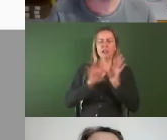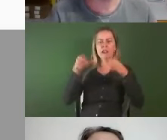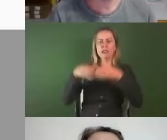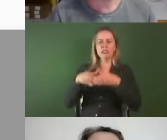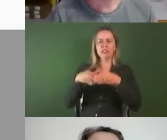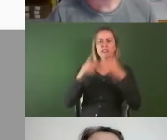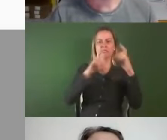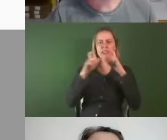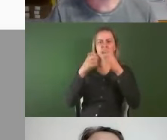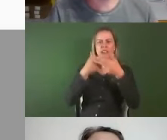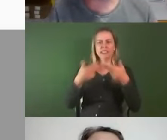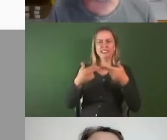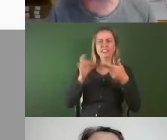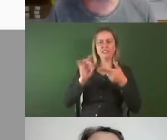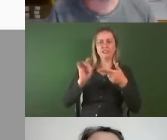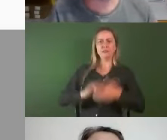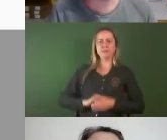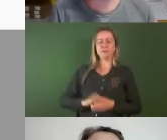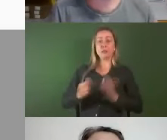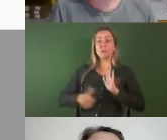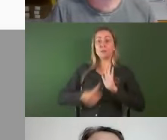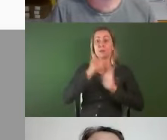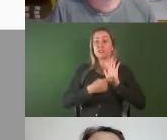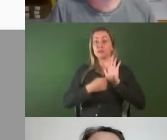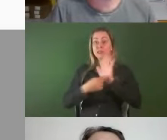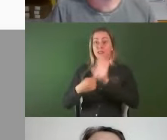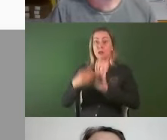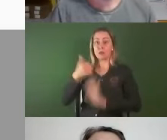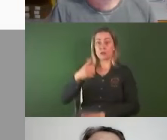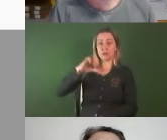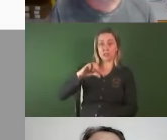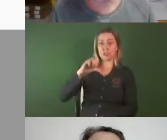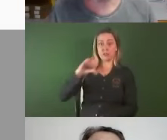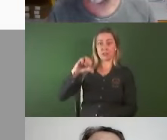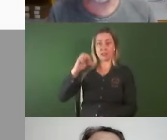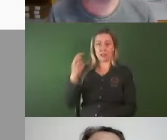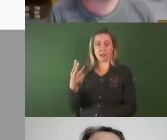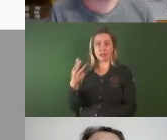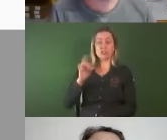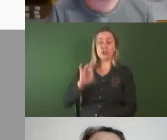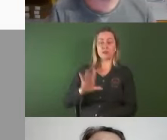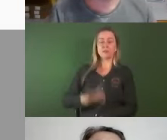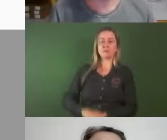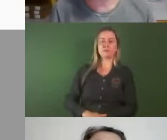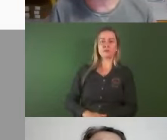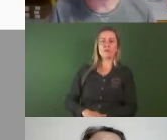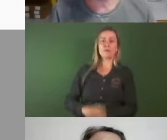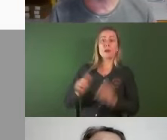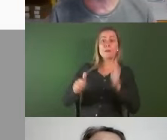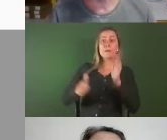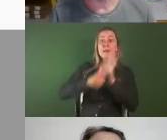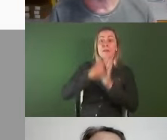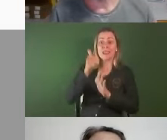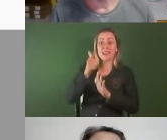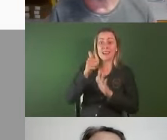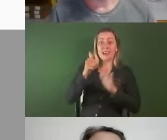ação, né? A primeira exposição em 1893. A primeira revista em